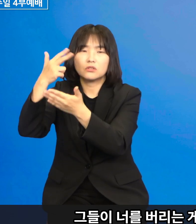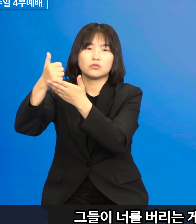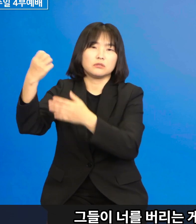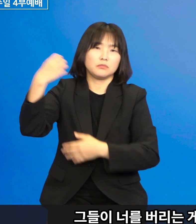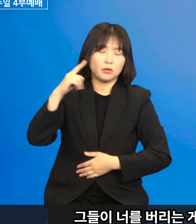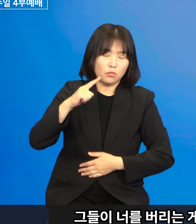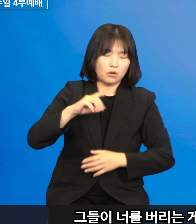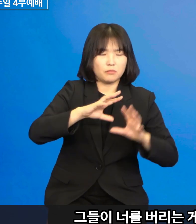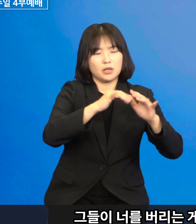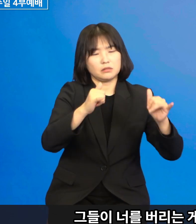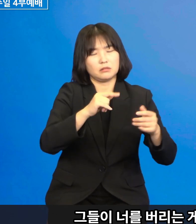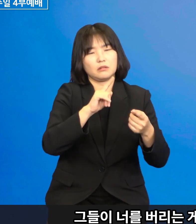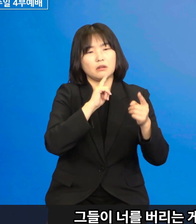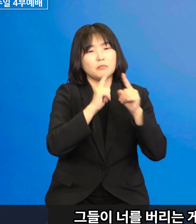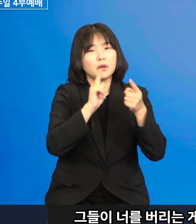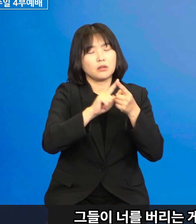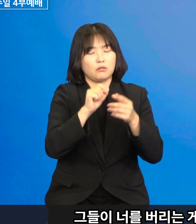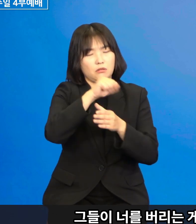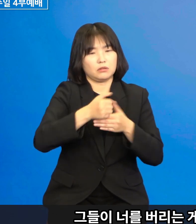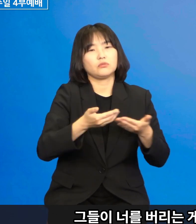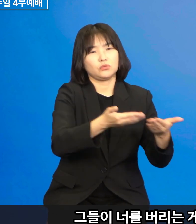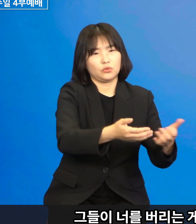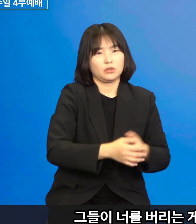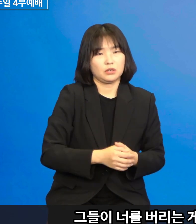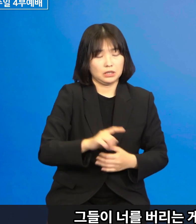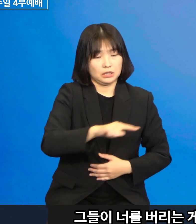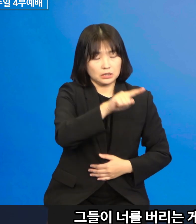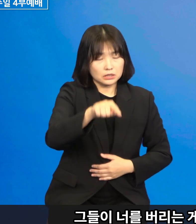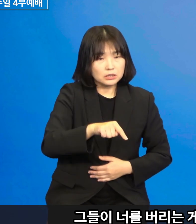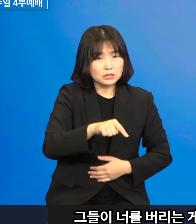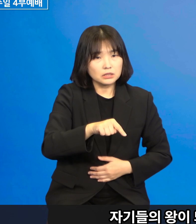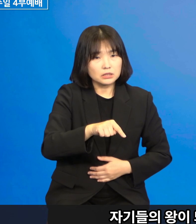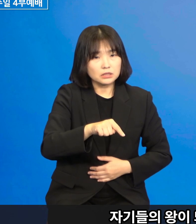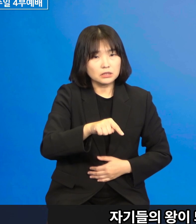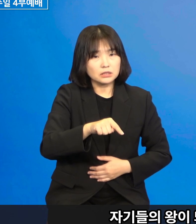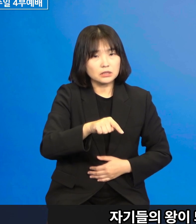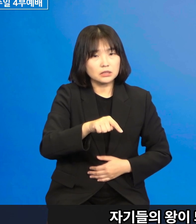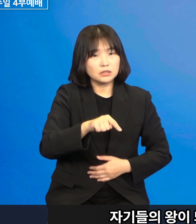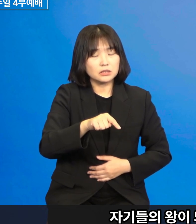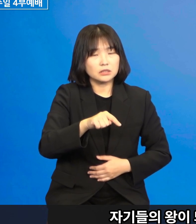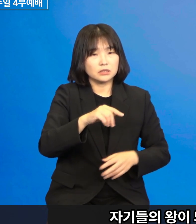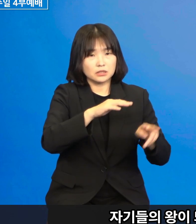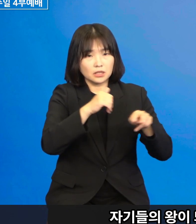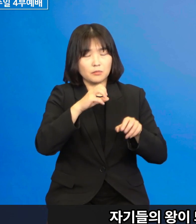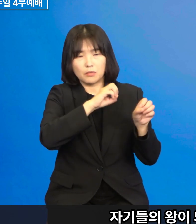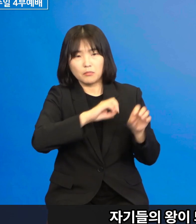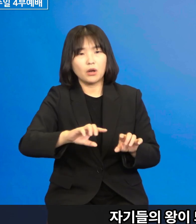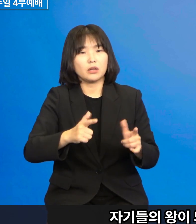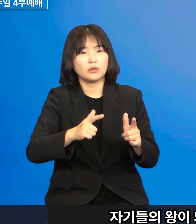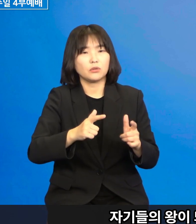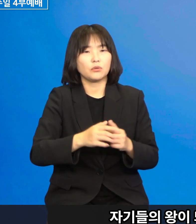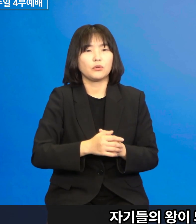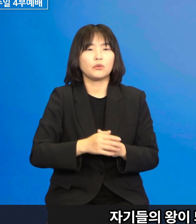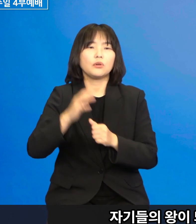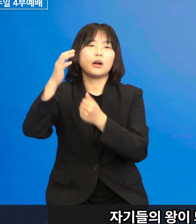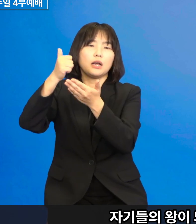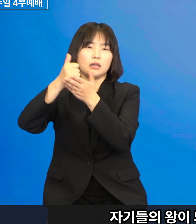게 아니라 그들이 나를 버려서 자기들의 왕이 되지 못하게 한 것이다.